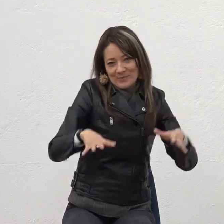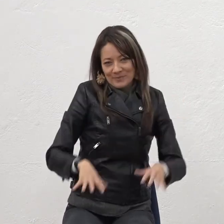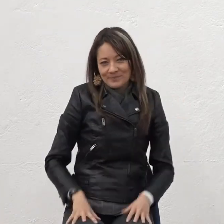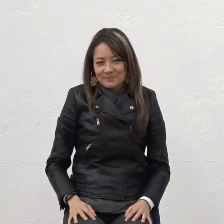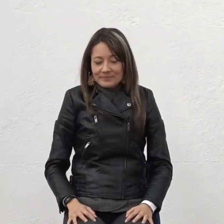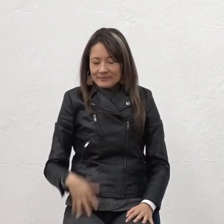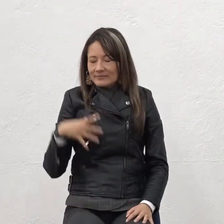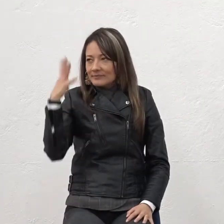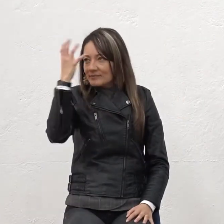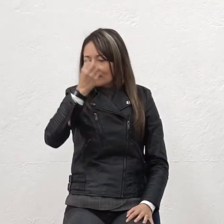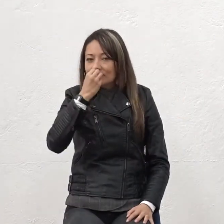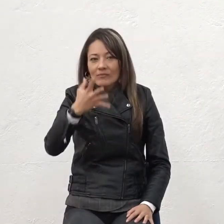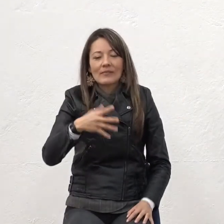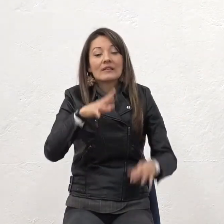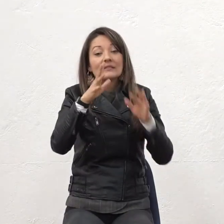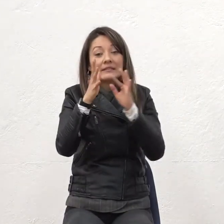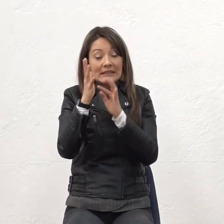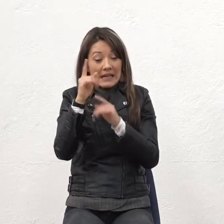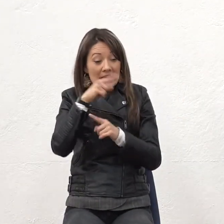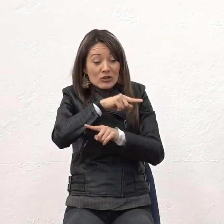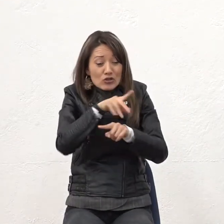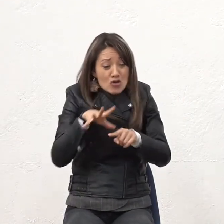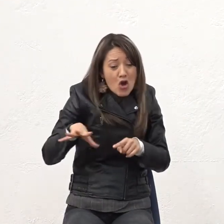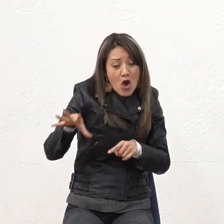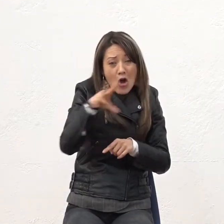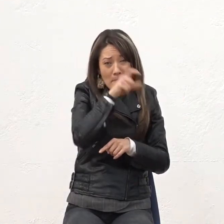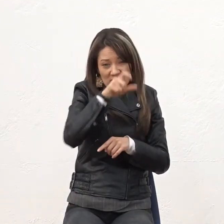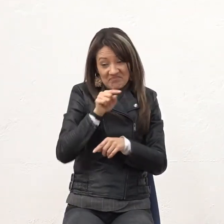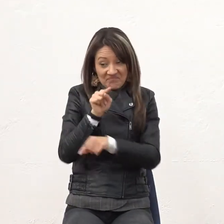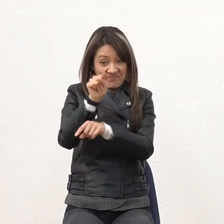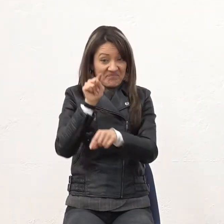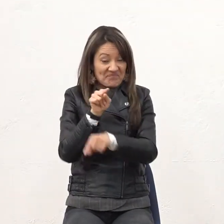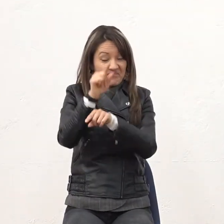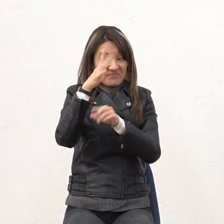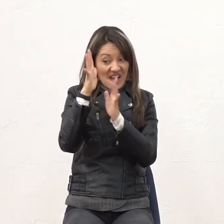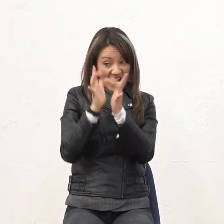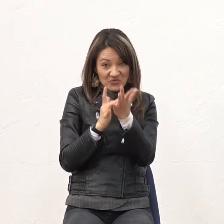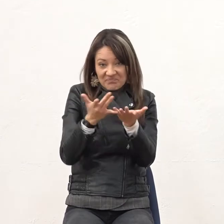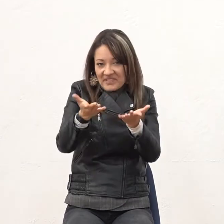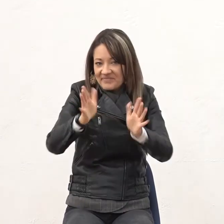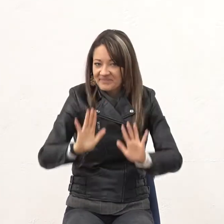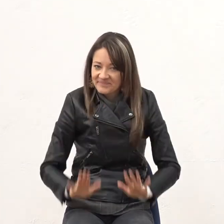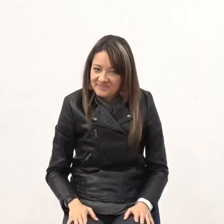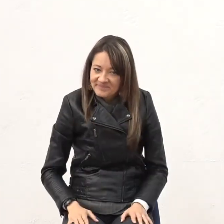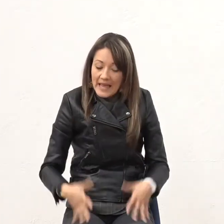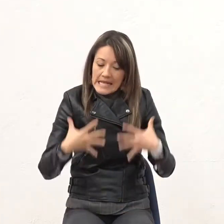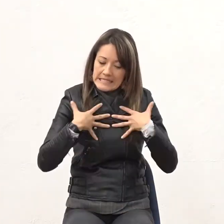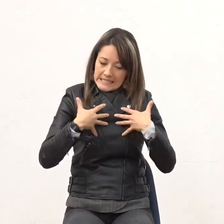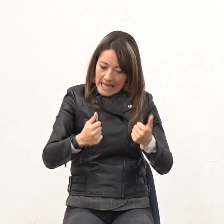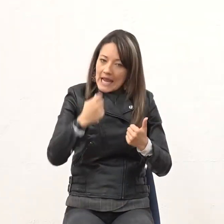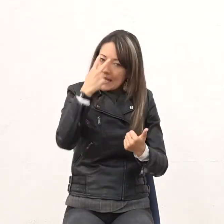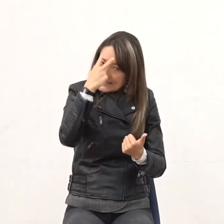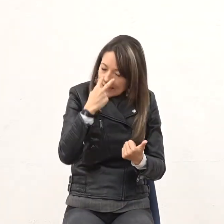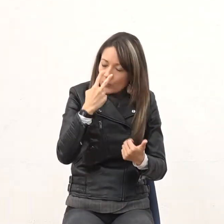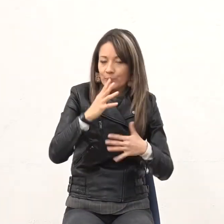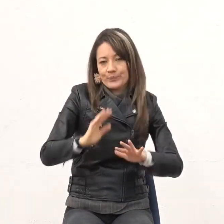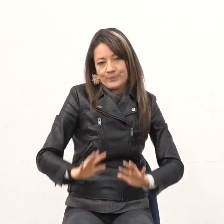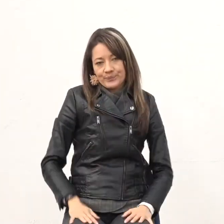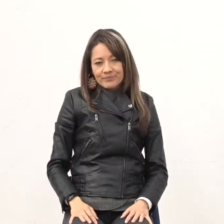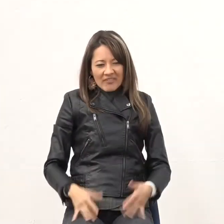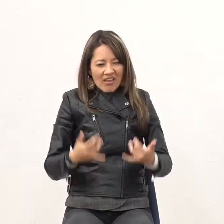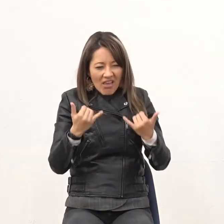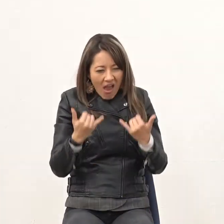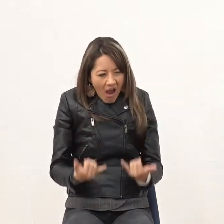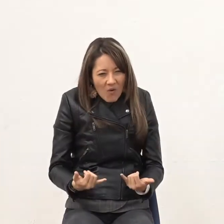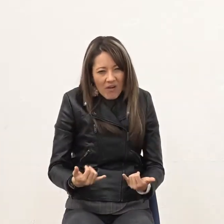Estos hombres murmuraban, toda la gente diciendo, mire ese Jesús, acaba de sanar a un ciego, ¿recuerdan? Que